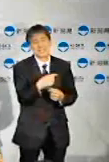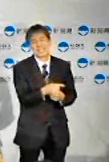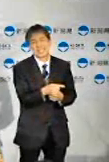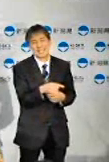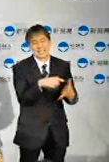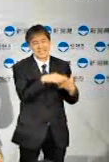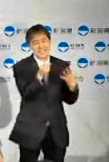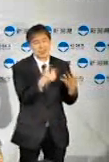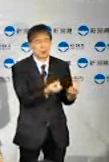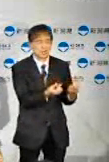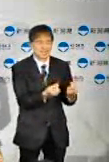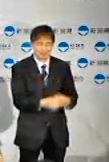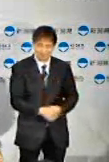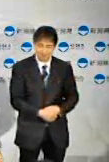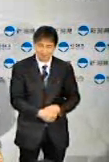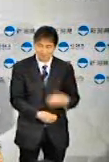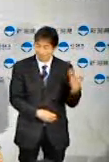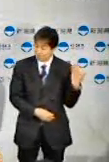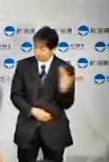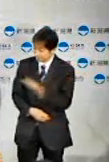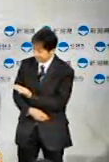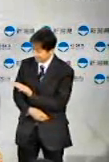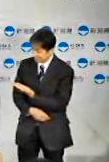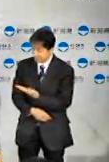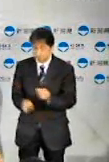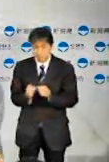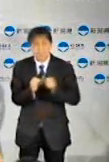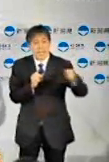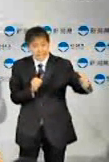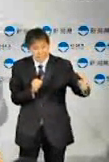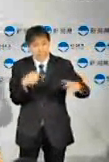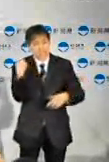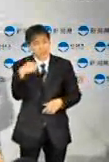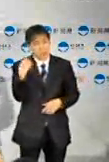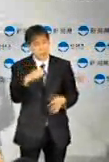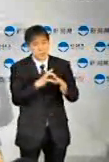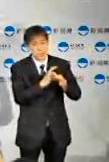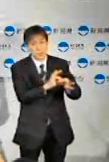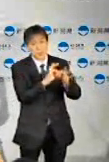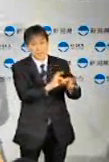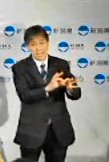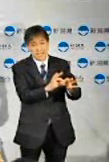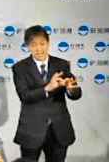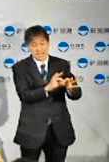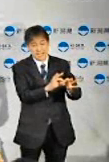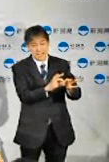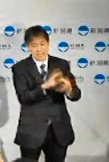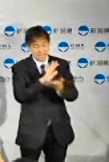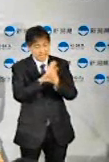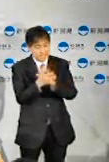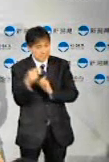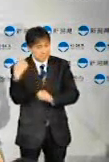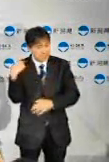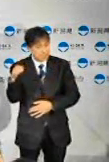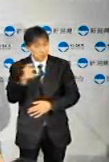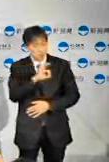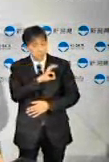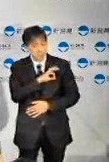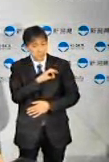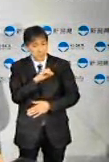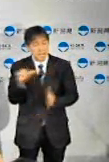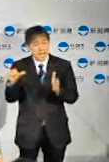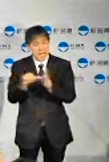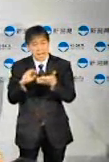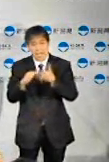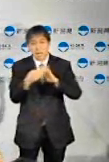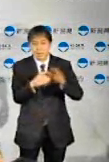い、 もう一点が遠隔教育についてなんですけれども、県教委が阿賀町ですとか佐